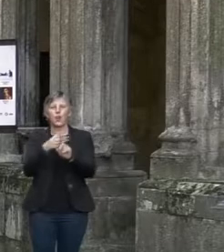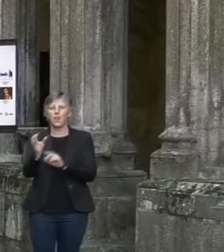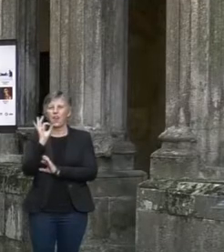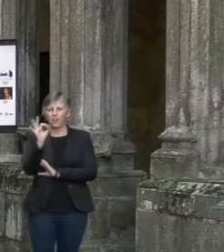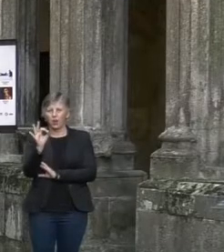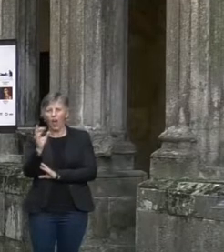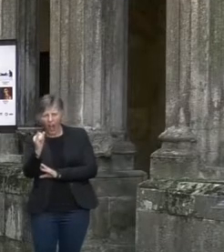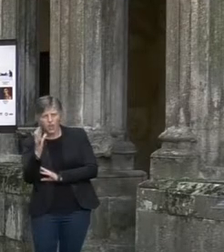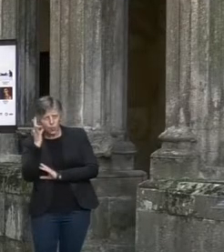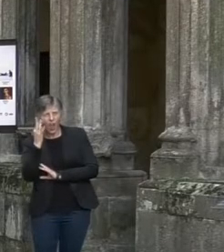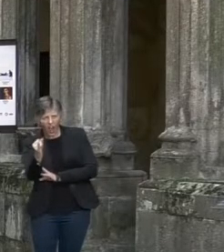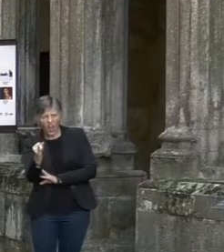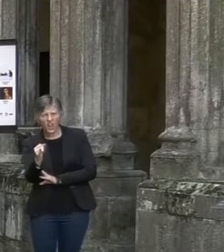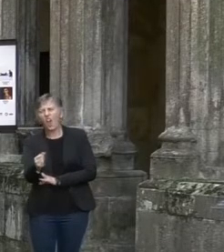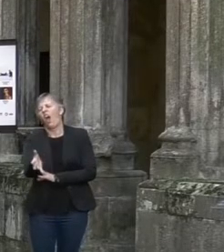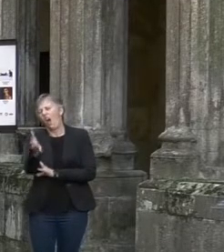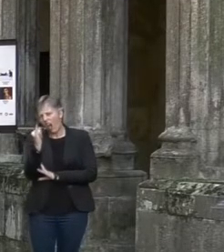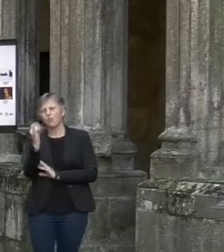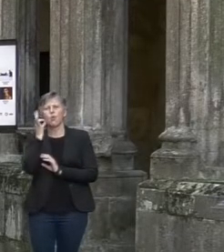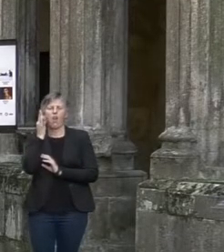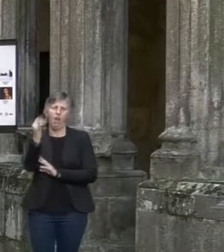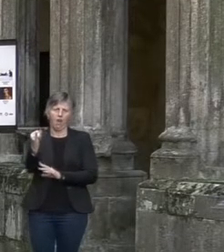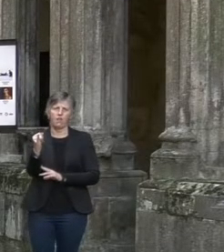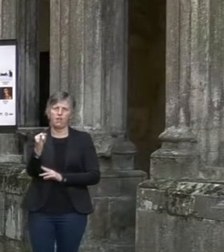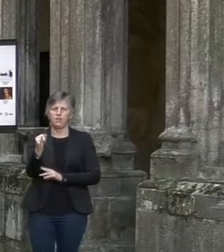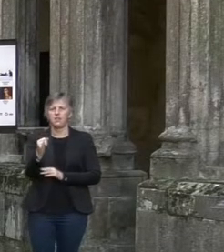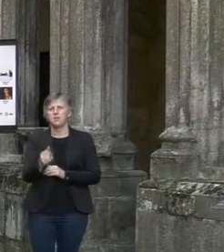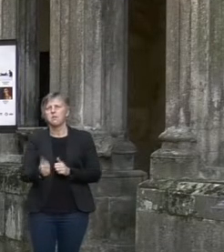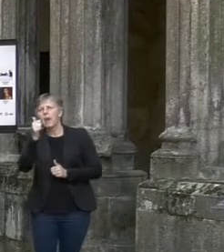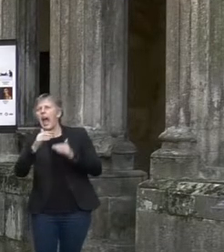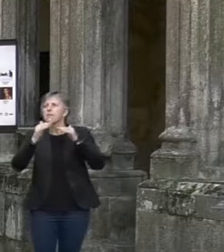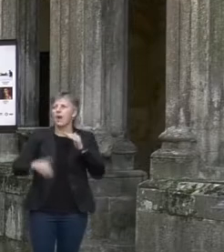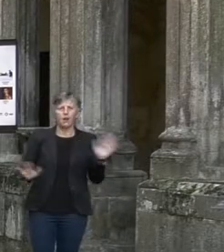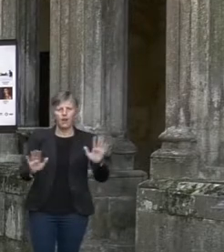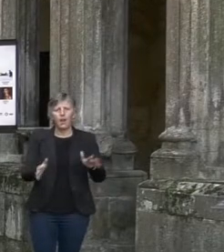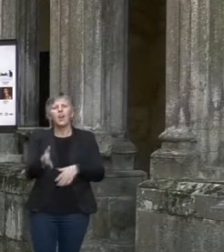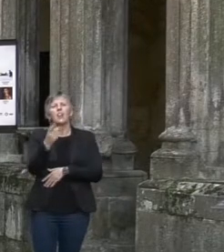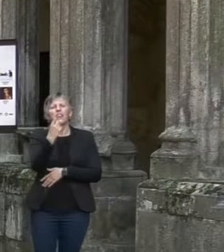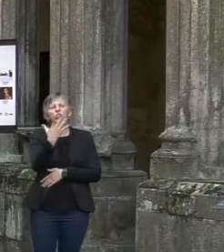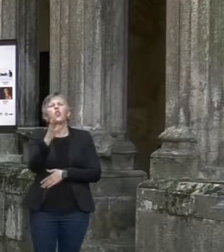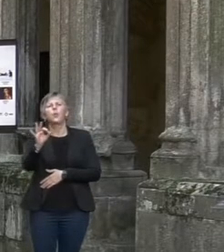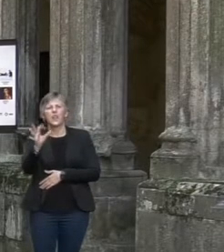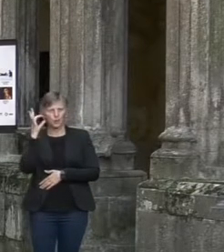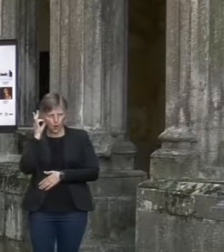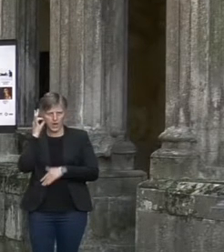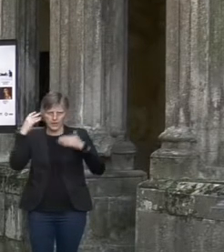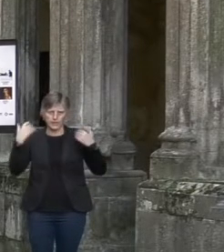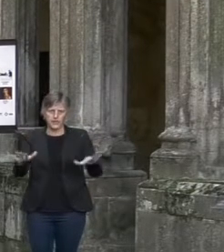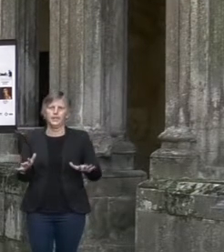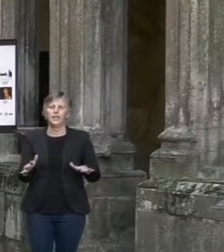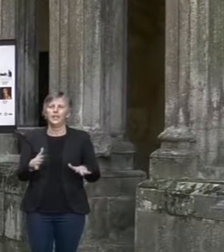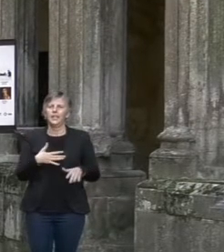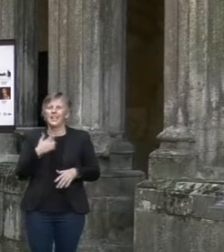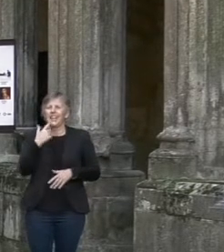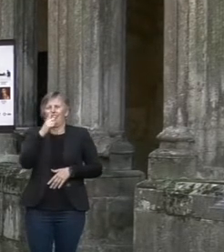Hai mulleres. Hai mulleres, nin máis nin menos que 150, e son